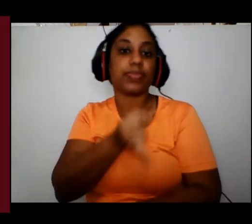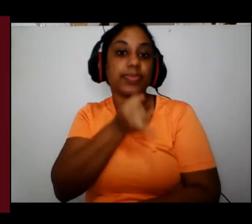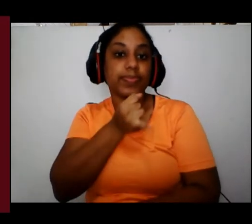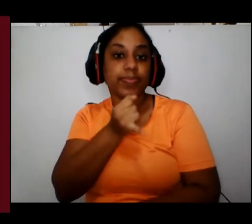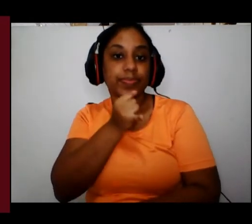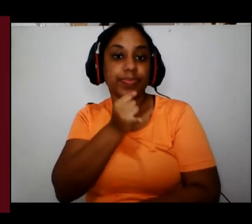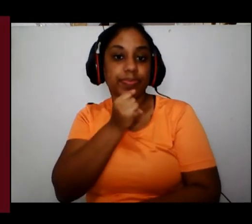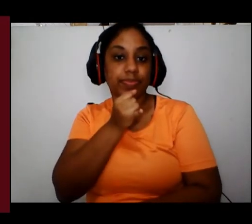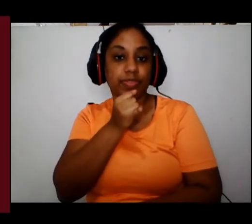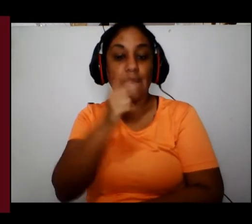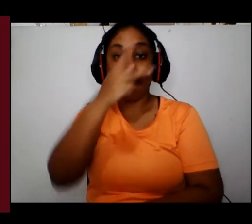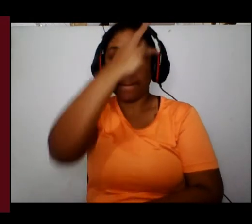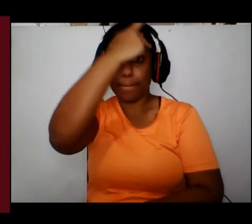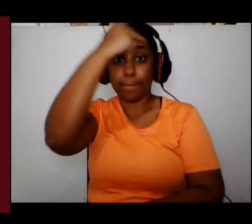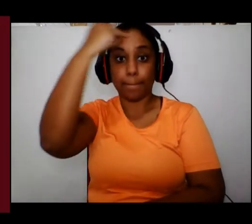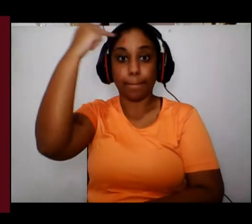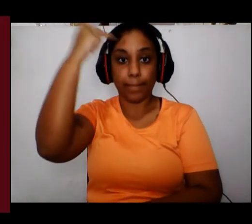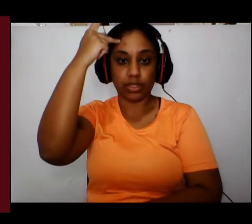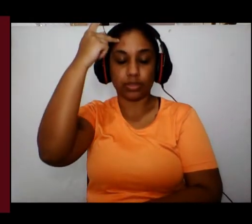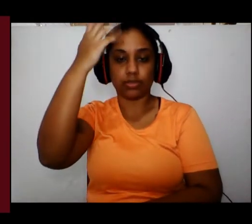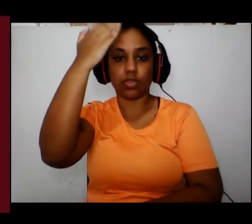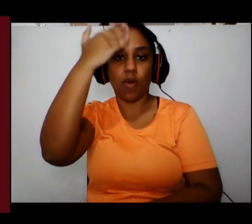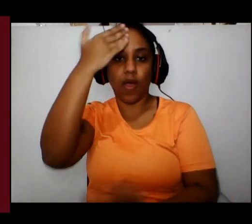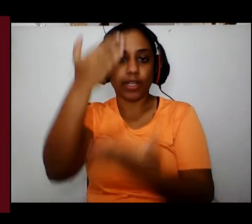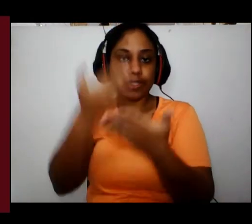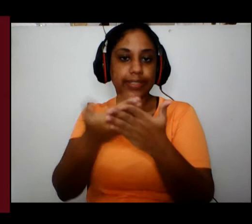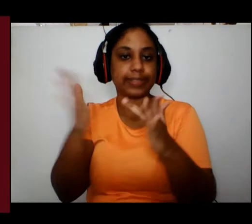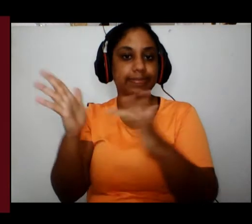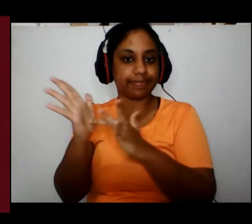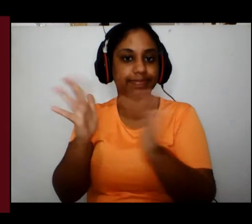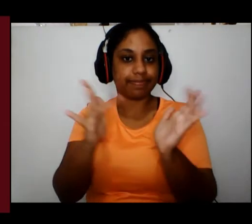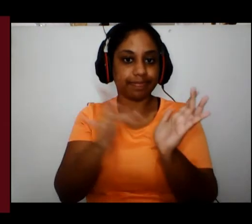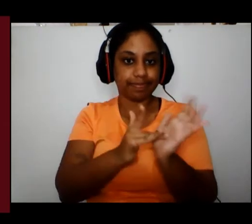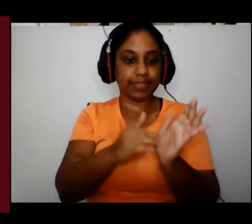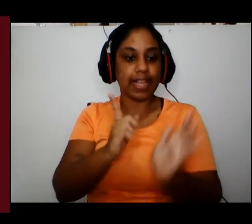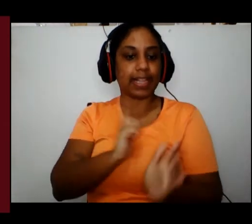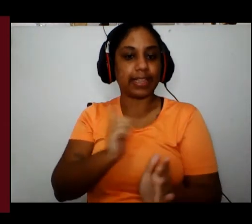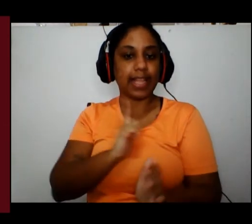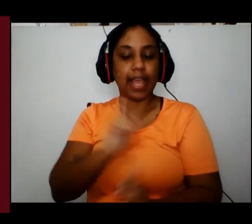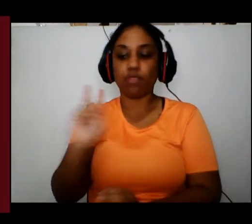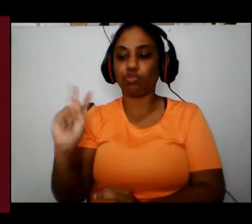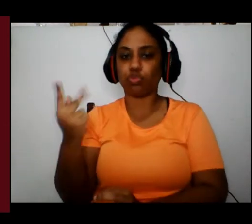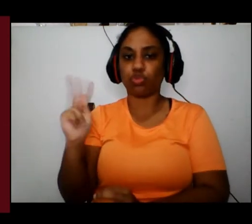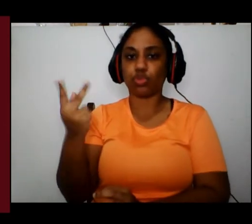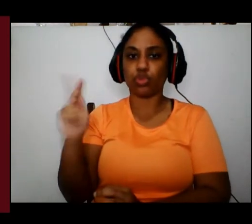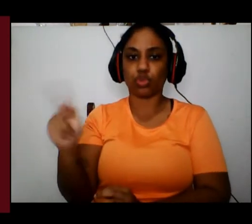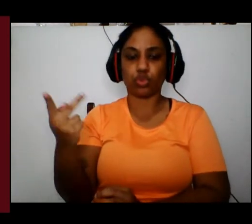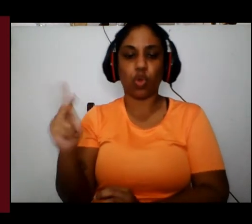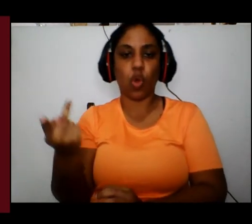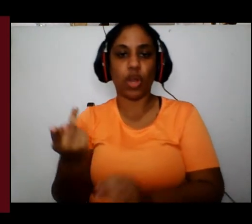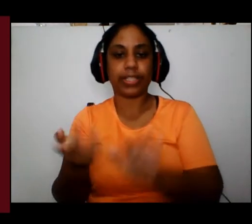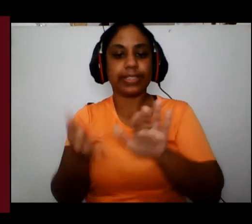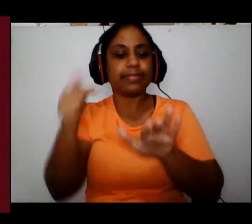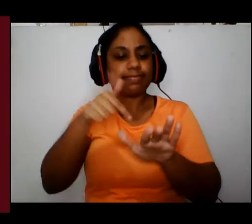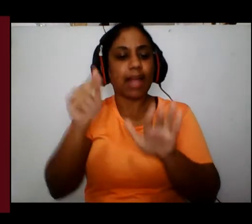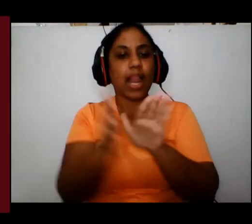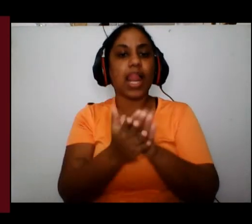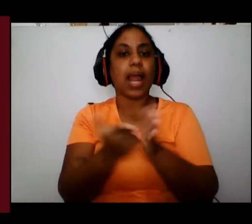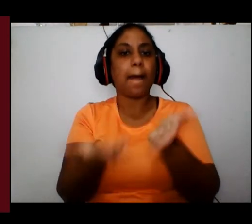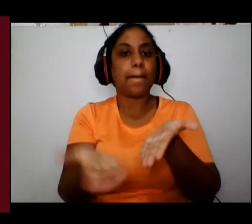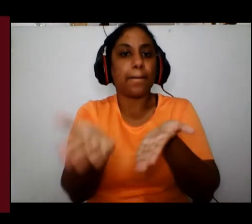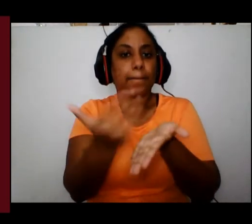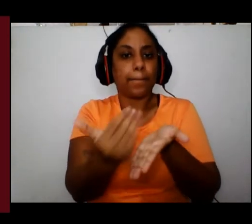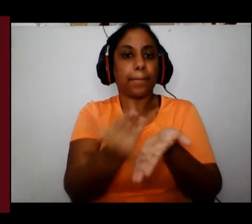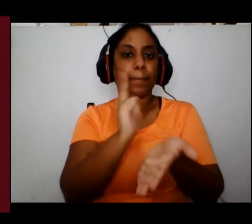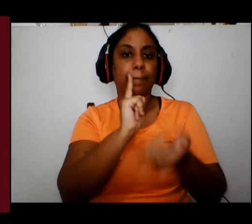tradições. Por exemplo, nós que somos cristãos, temos as nossas narrativas religiosas, e essas narrativas,